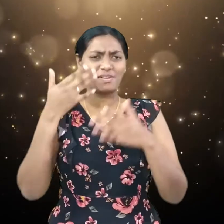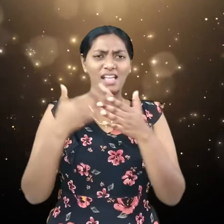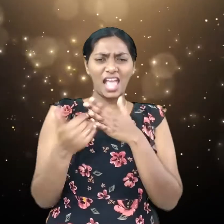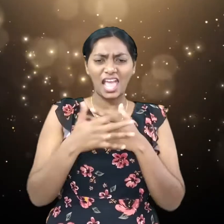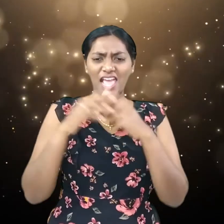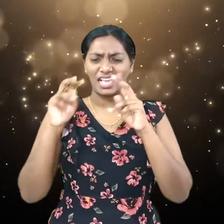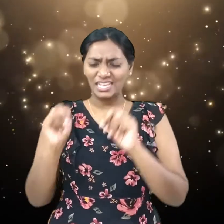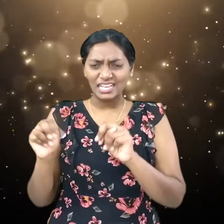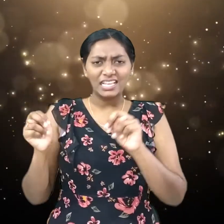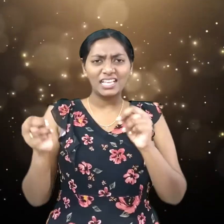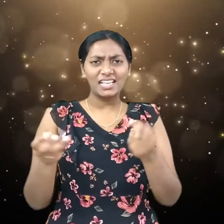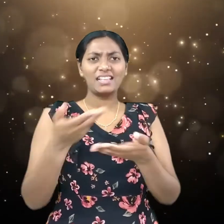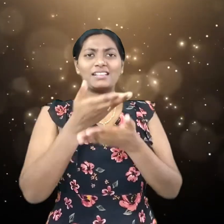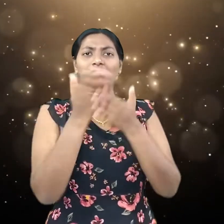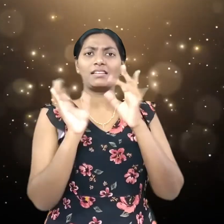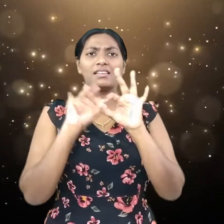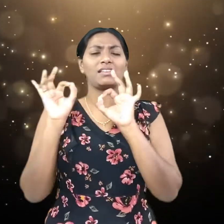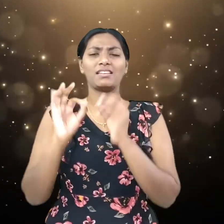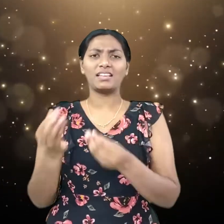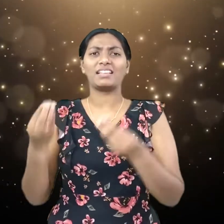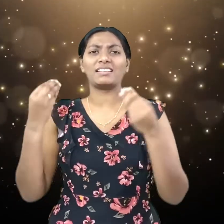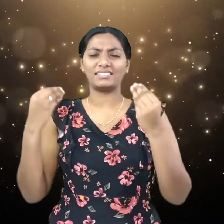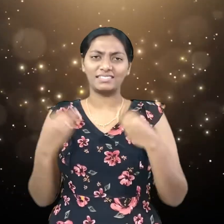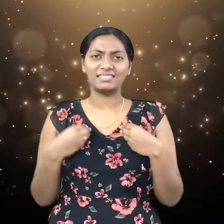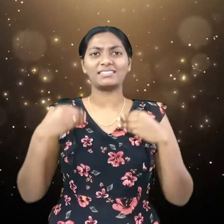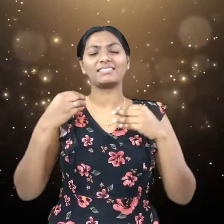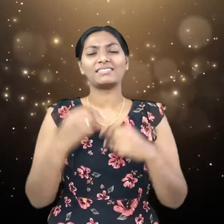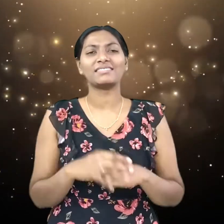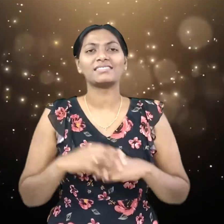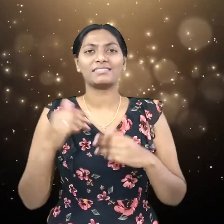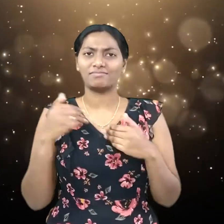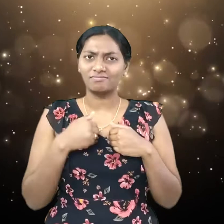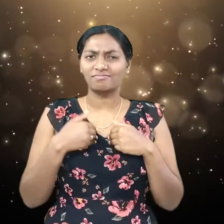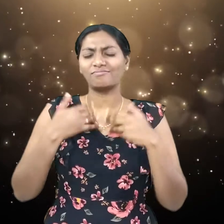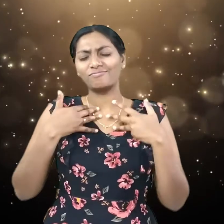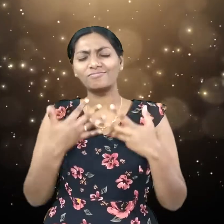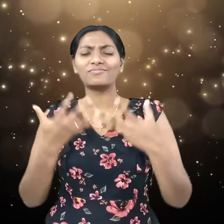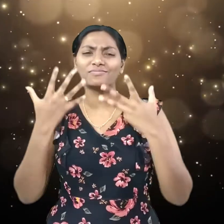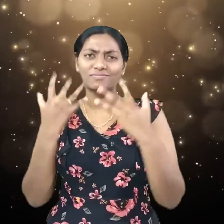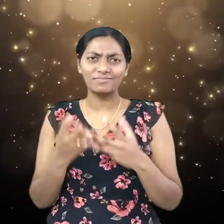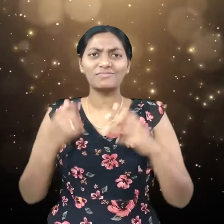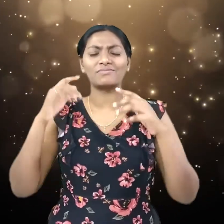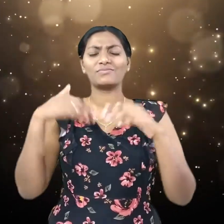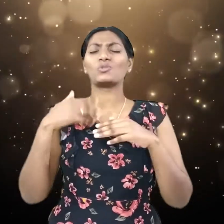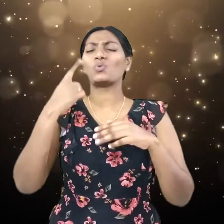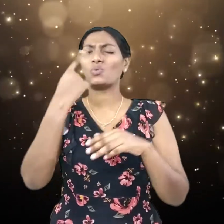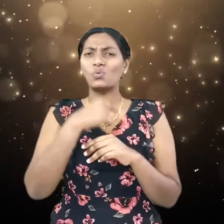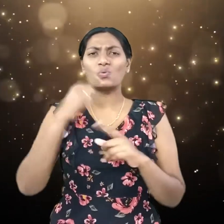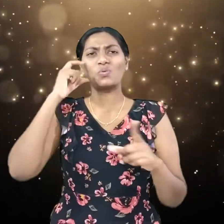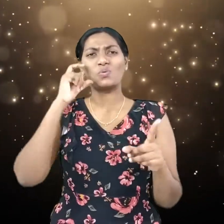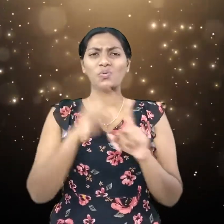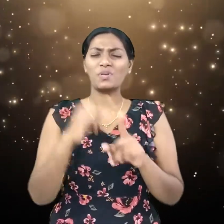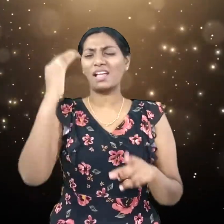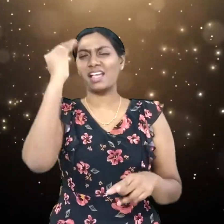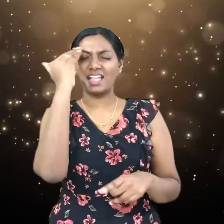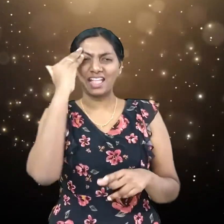जीवन की उससे पूरी की है। हालेलुया, और मैं जानता हूँ मैं कौन हूँ।